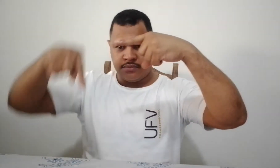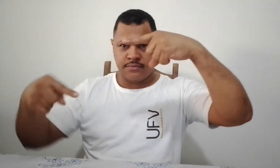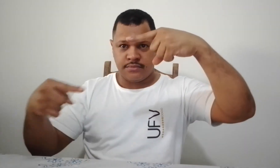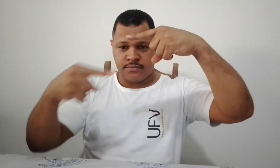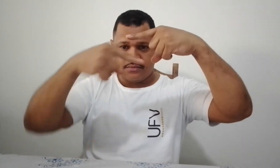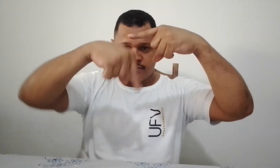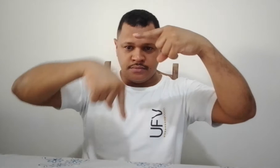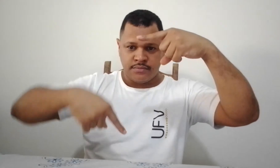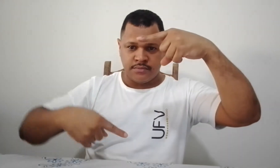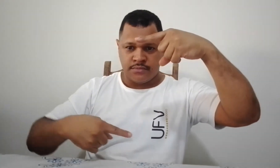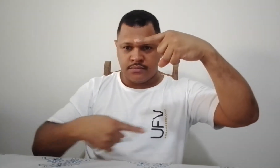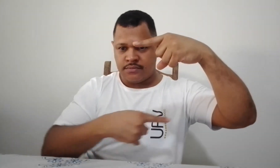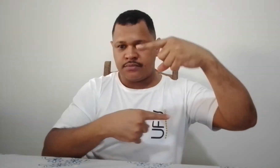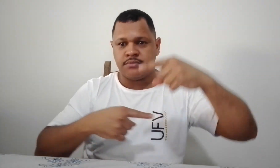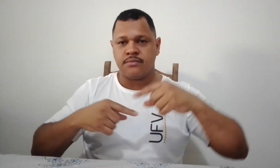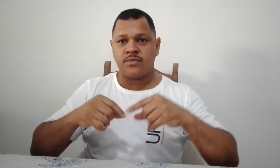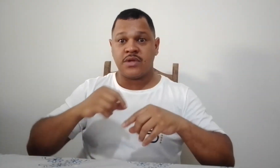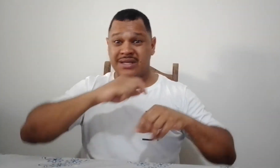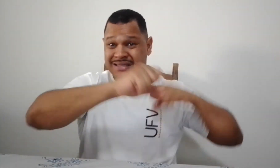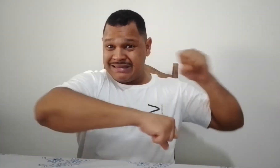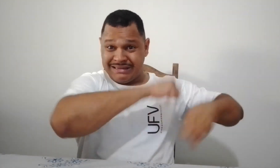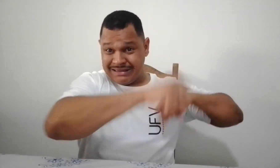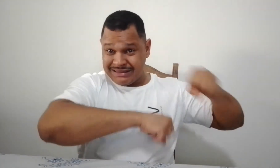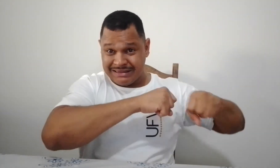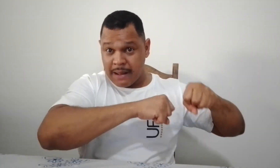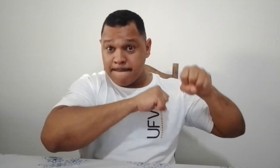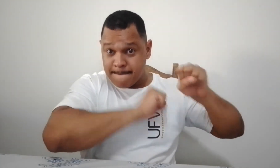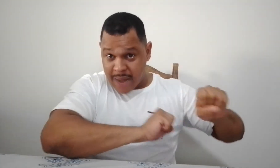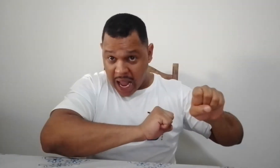Evidentemente, assim que não giramos mais, nada mais acontece. É